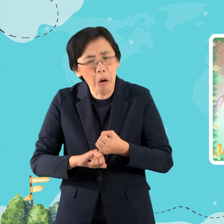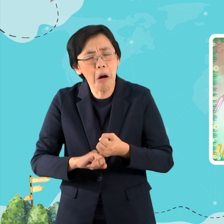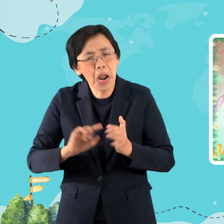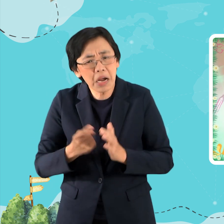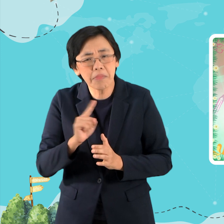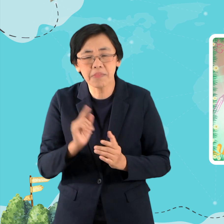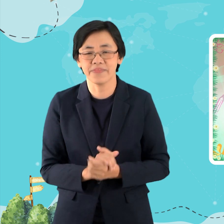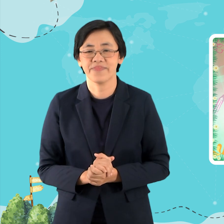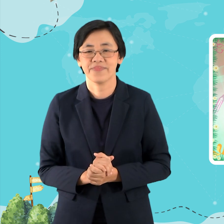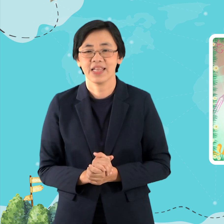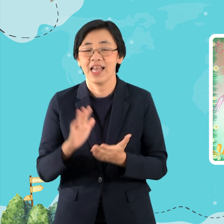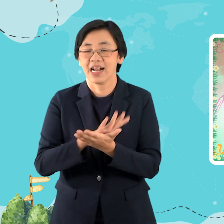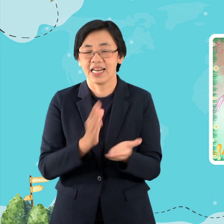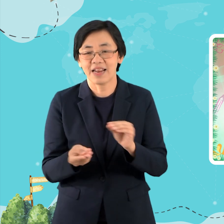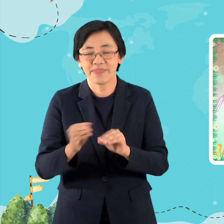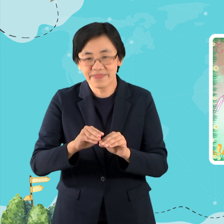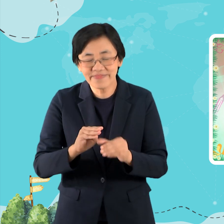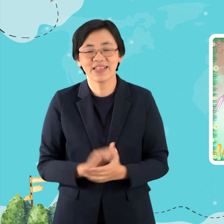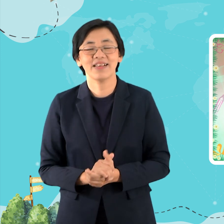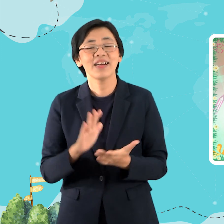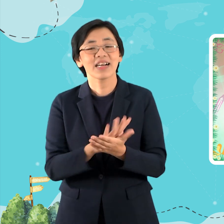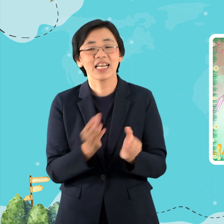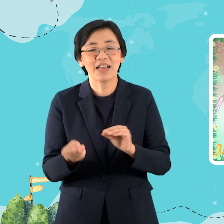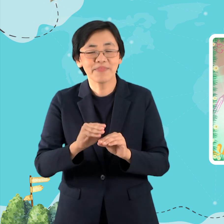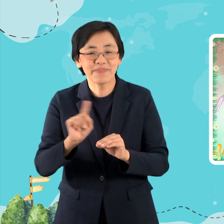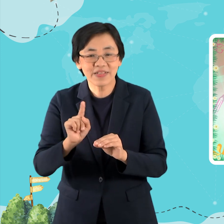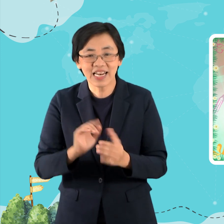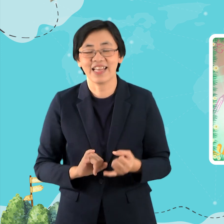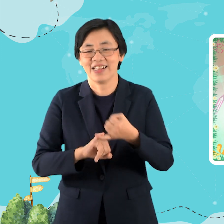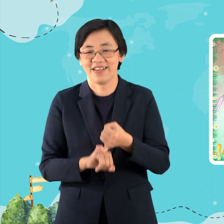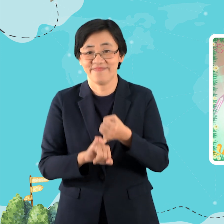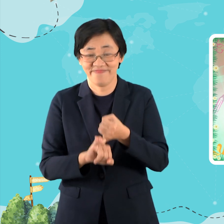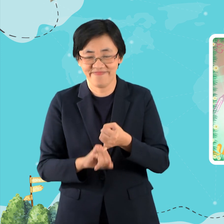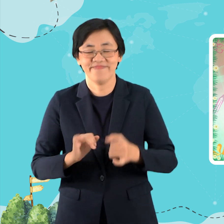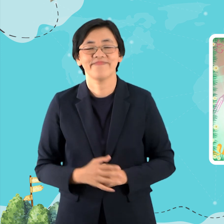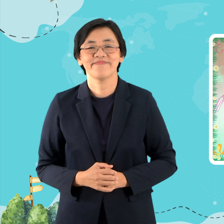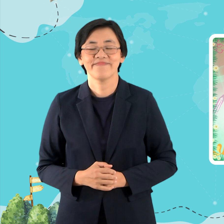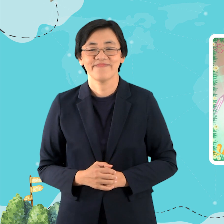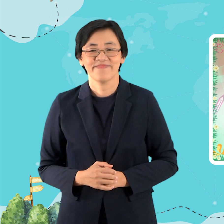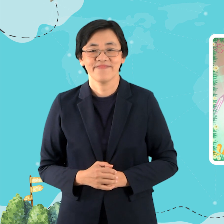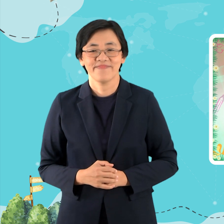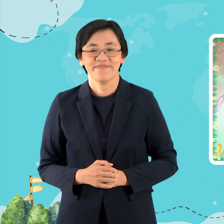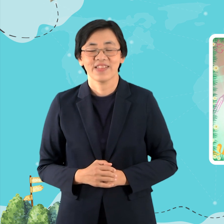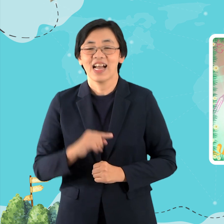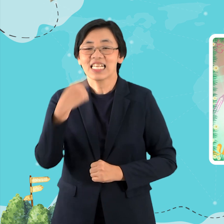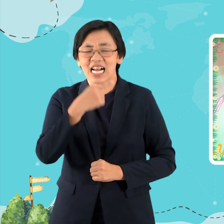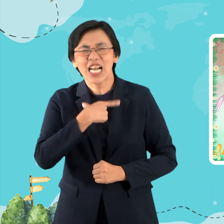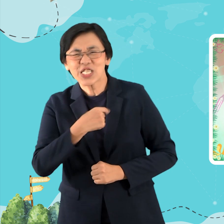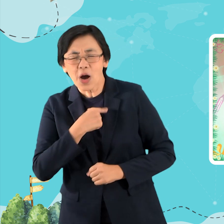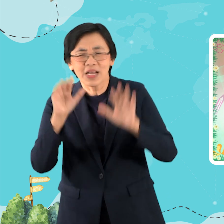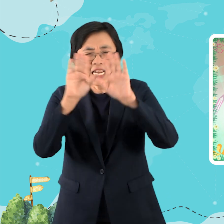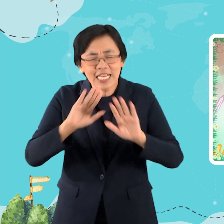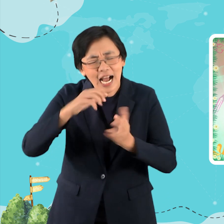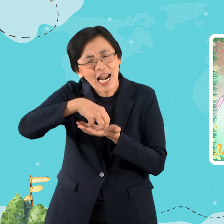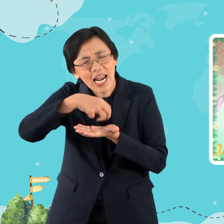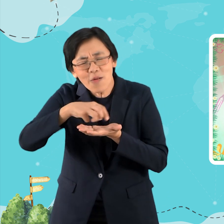และช่วงกระดาษทัดรัฐอาเซียนที่ต้องนะจ๊ะจะน่าสอนทอดข้างข่าวกันเลยทีเดียวเชียวโอ้ยและใครที่ชื่นชอบเก็บความ